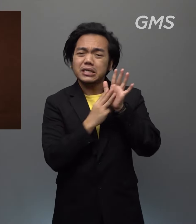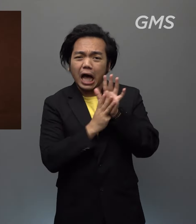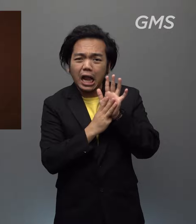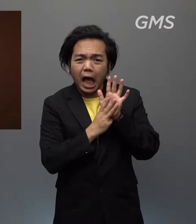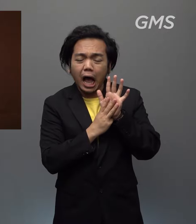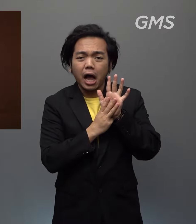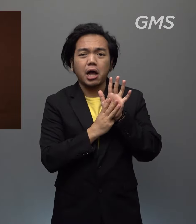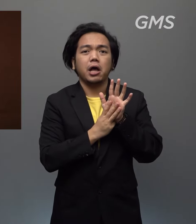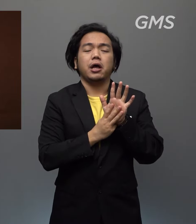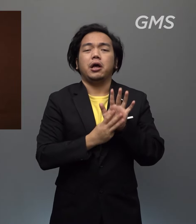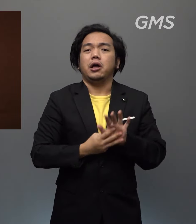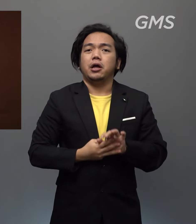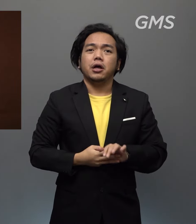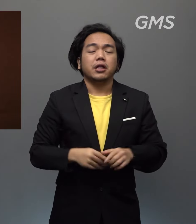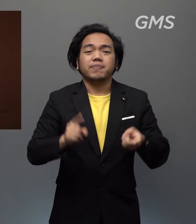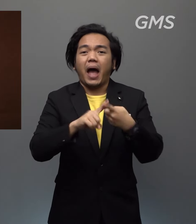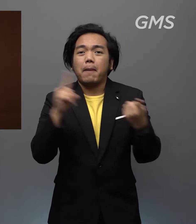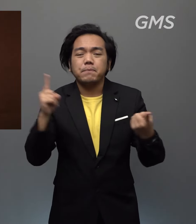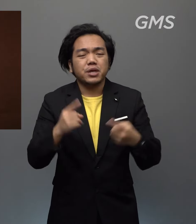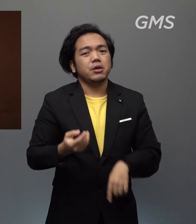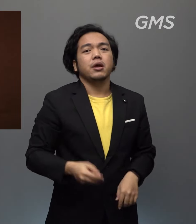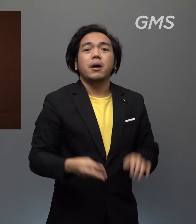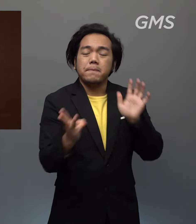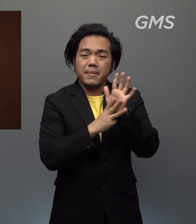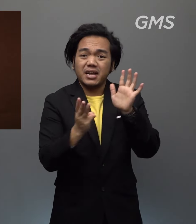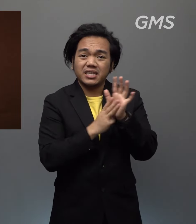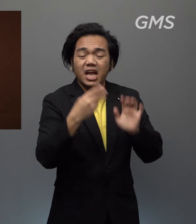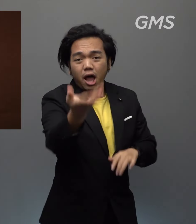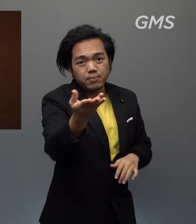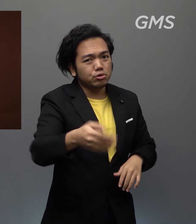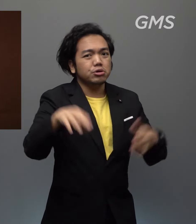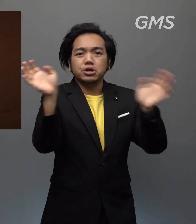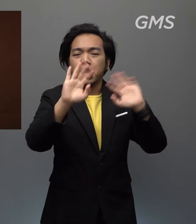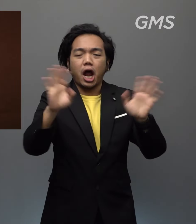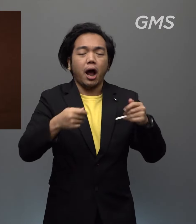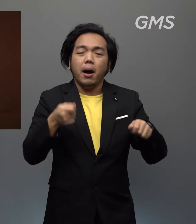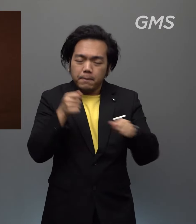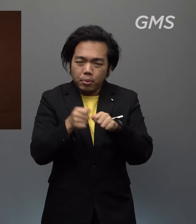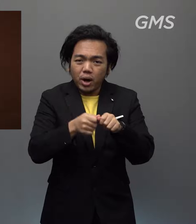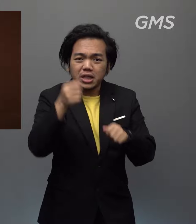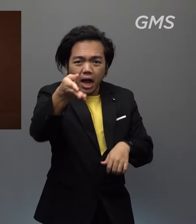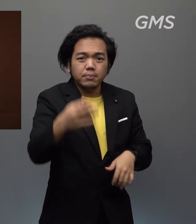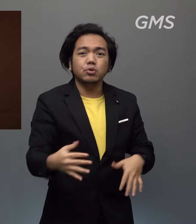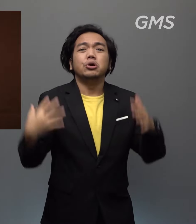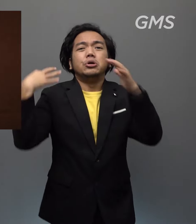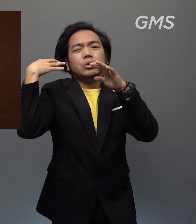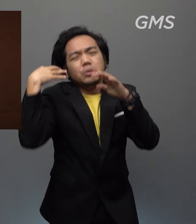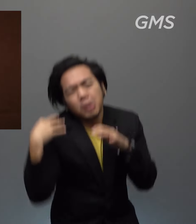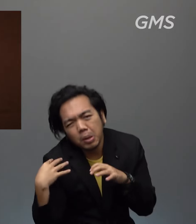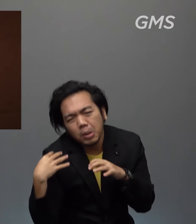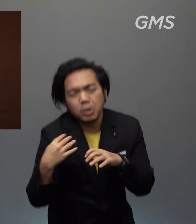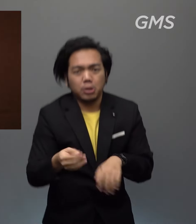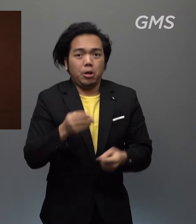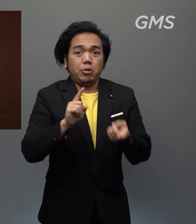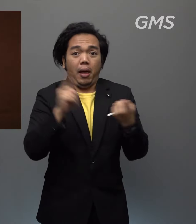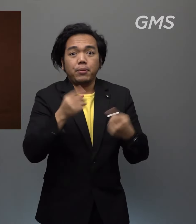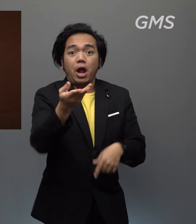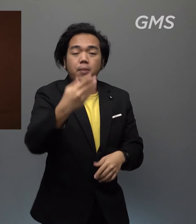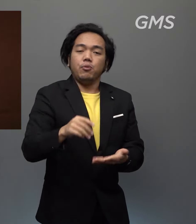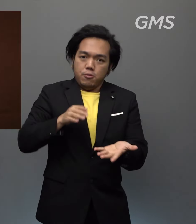bisa datang dalam kehidupan orang benar, tapi tidak membuat mereka terpuruk di bawah. Tapi justru mereka berjalan maju untuk